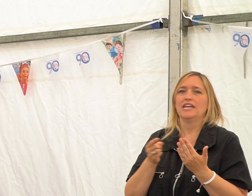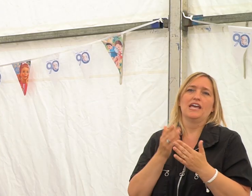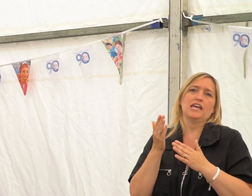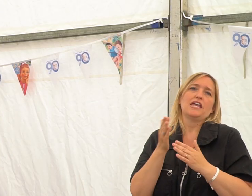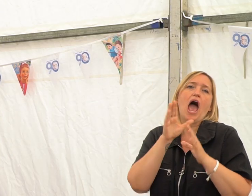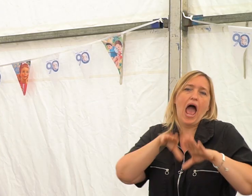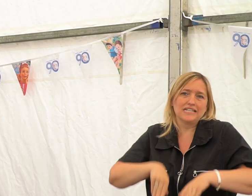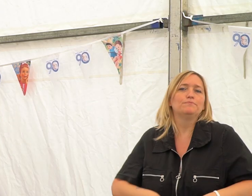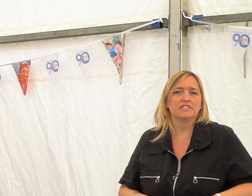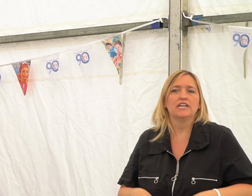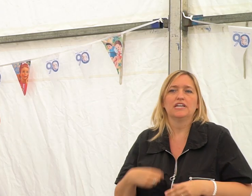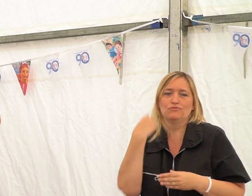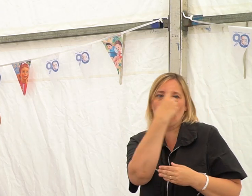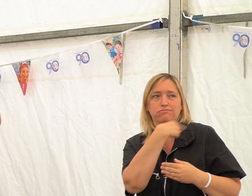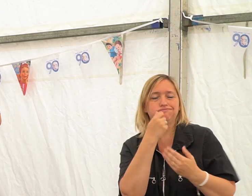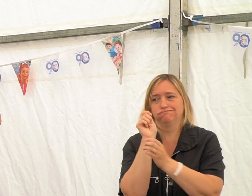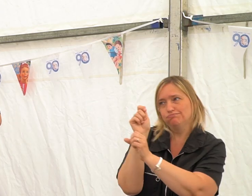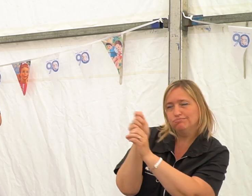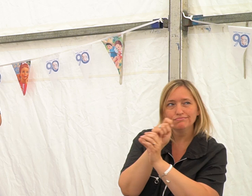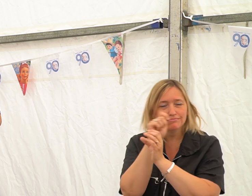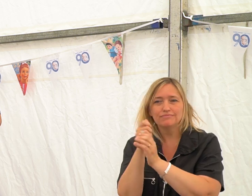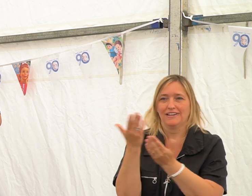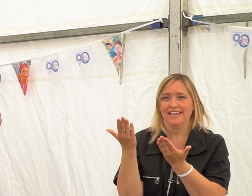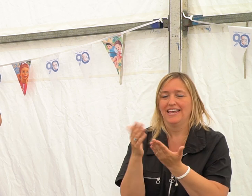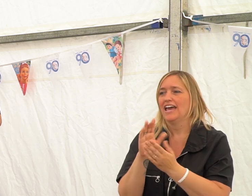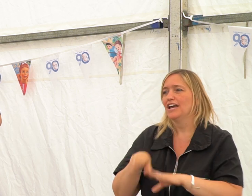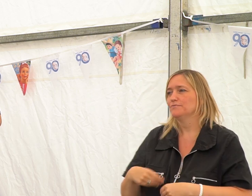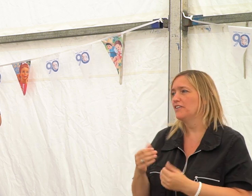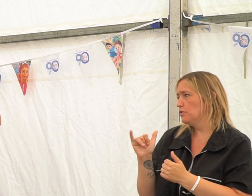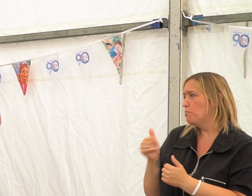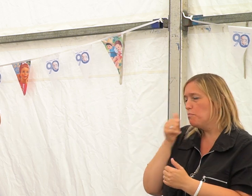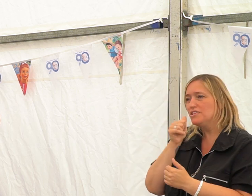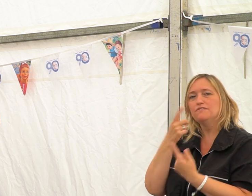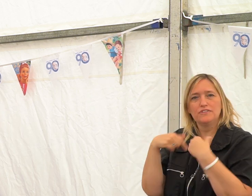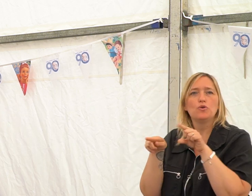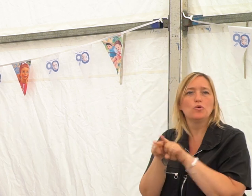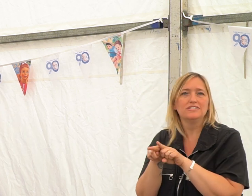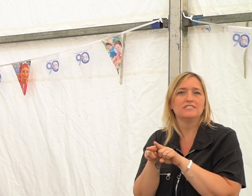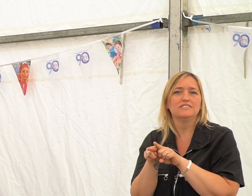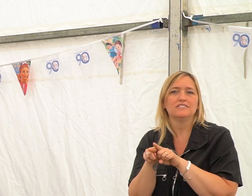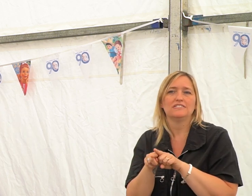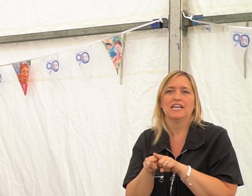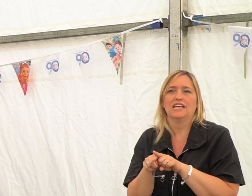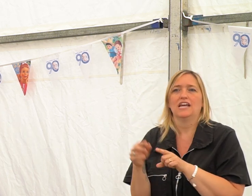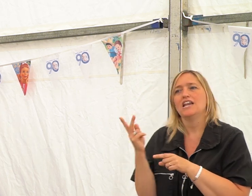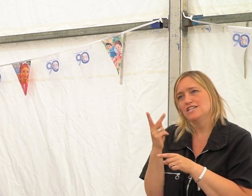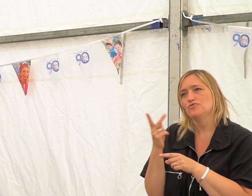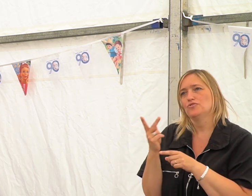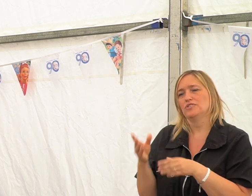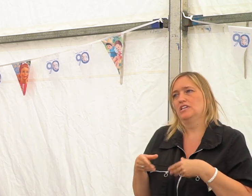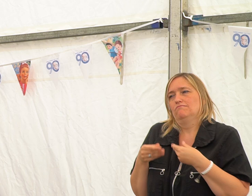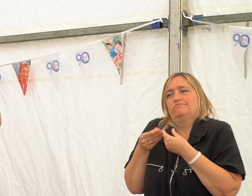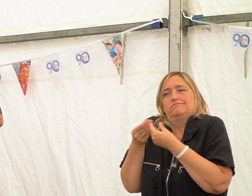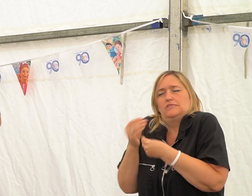avec également la petite fille, donc qui ont posé tous les deux, donc pour pouvoir rendre vie à Marcel